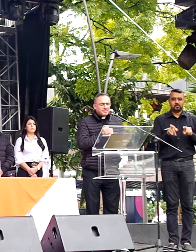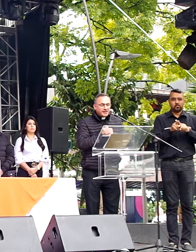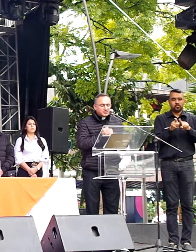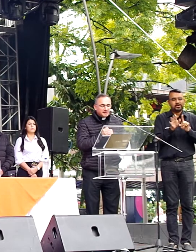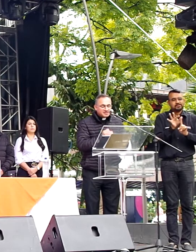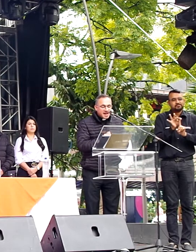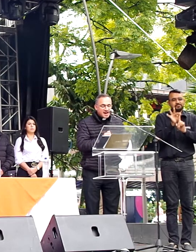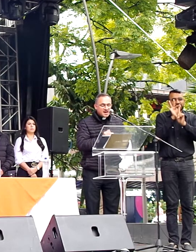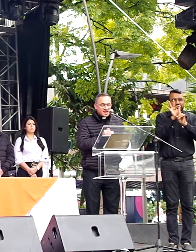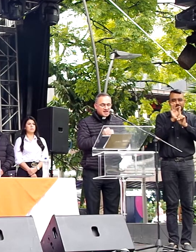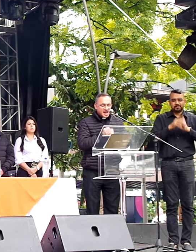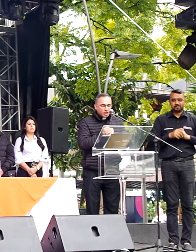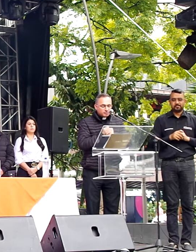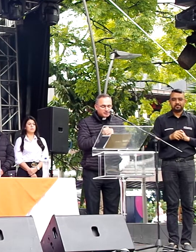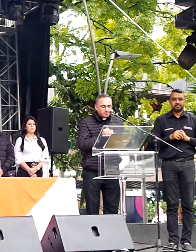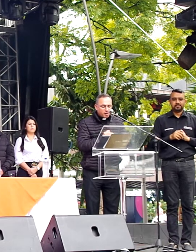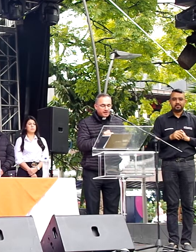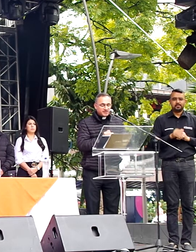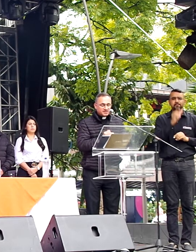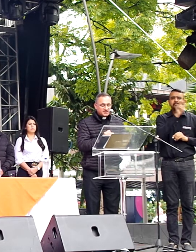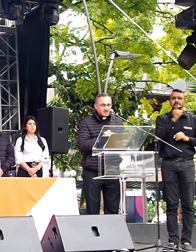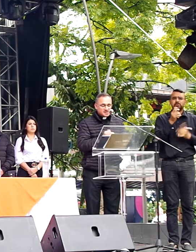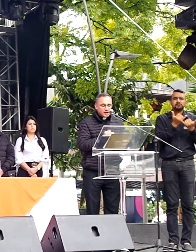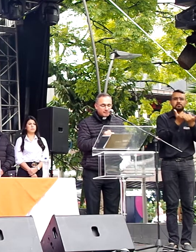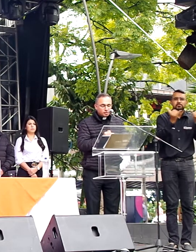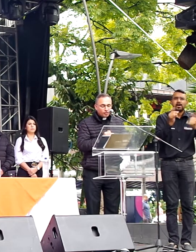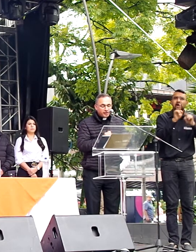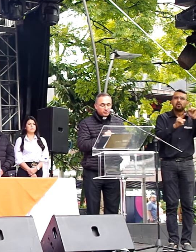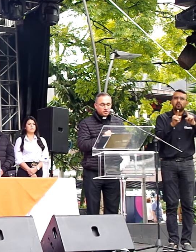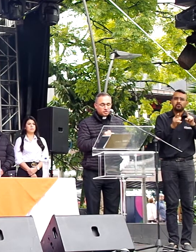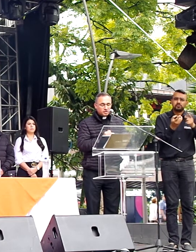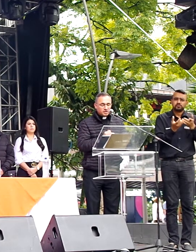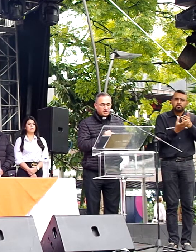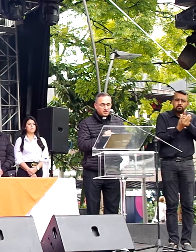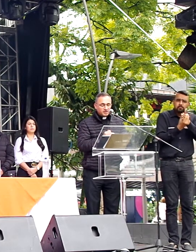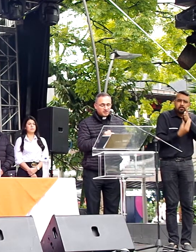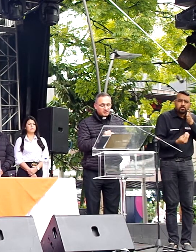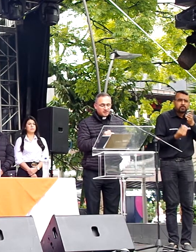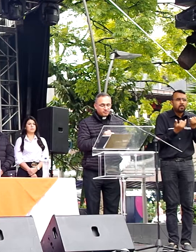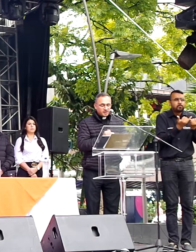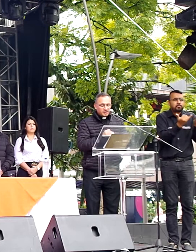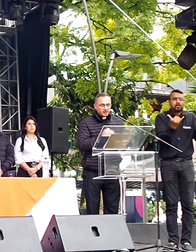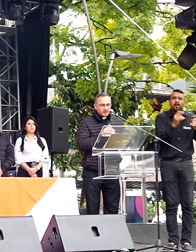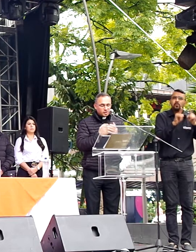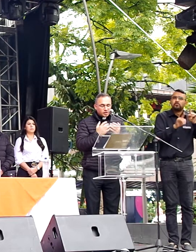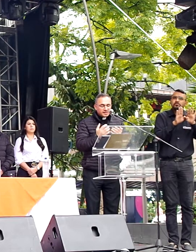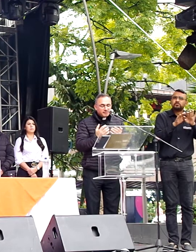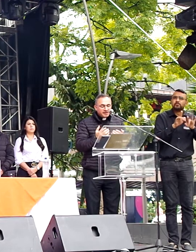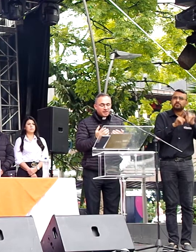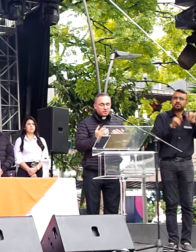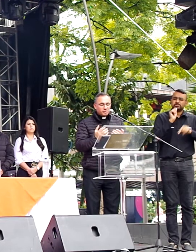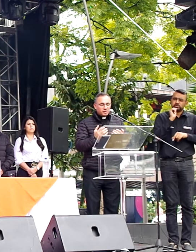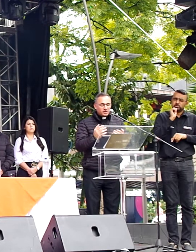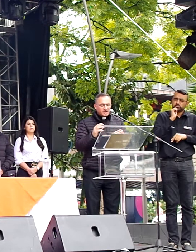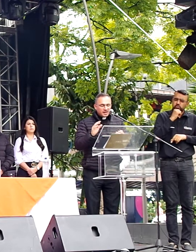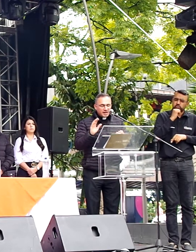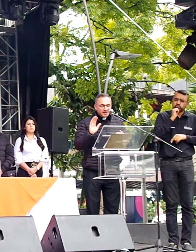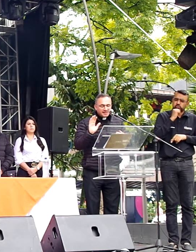Bendigo de manera especial a los más pobres, a los más sufridos. No les dé